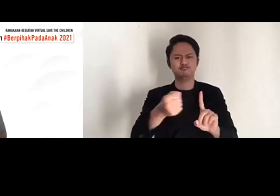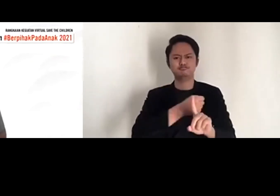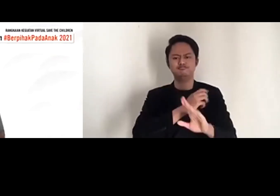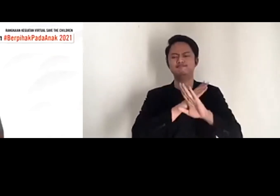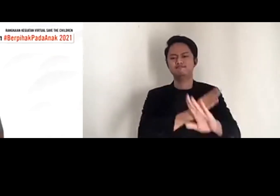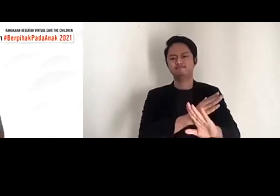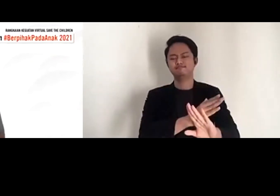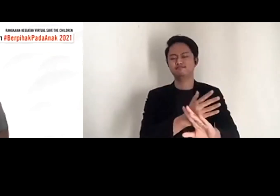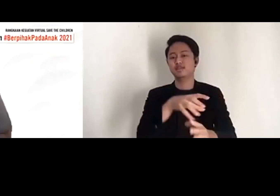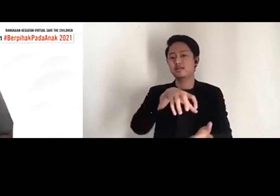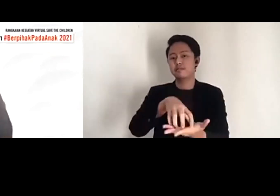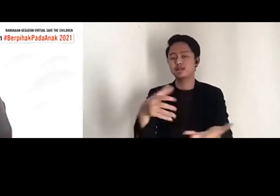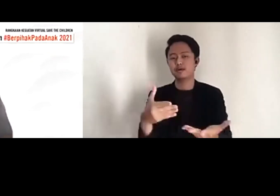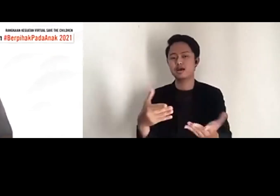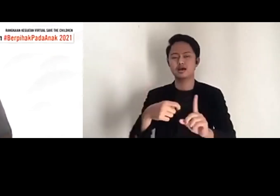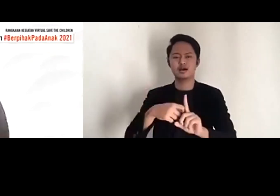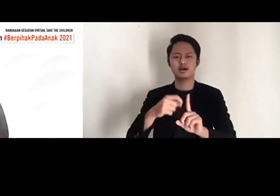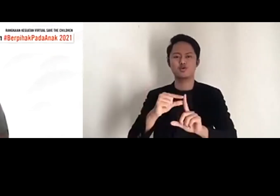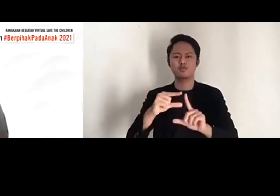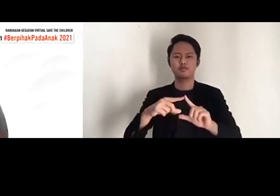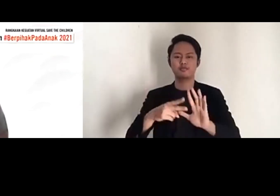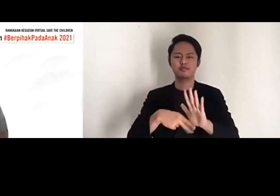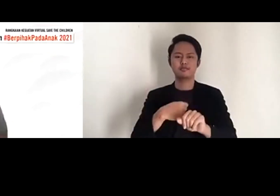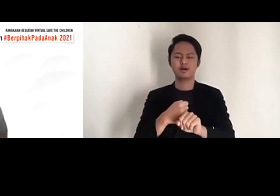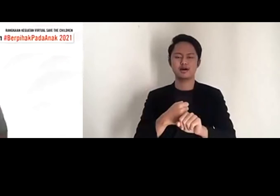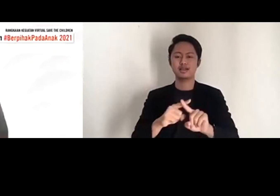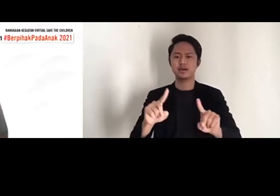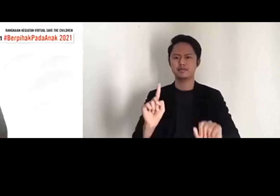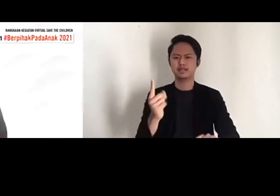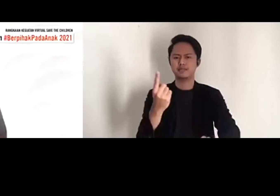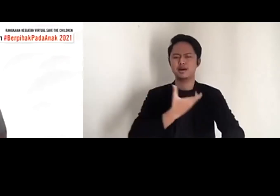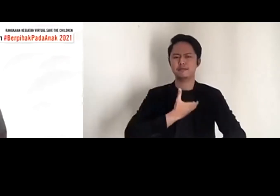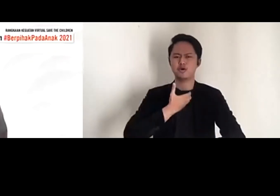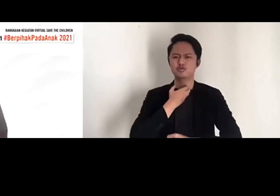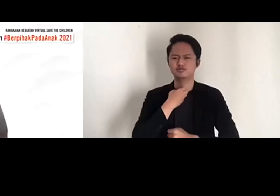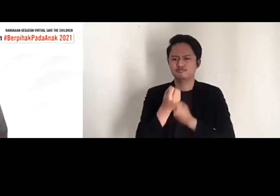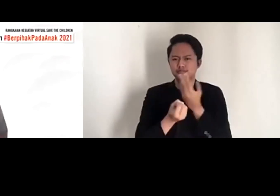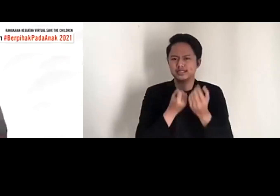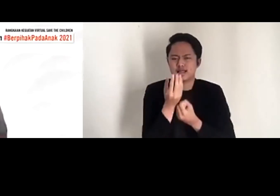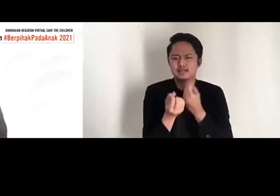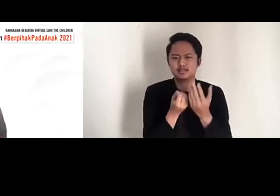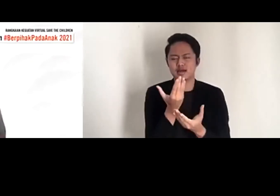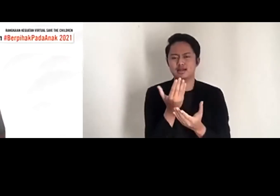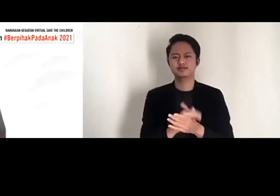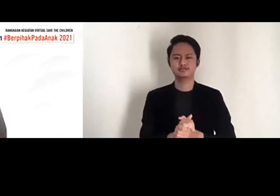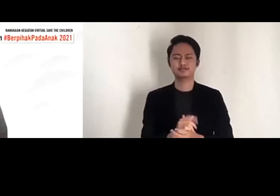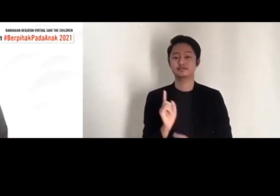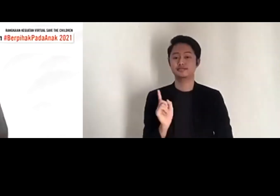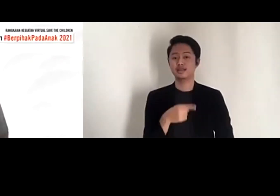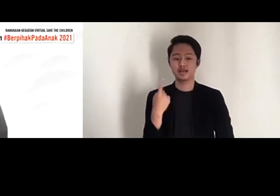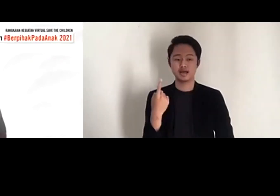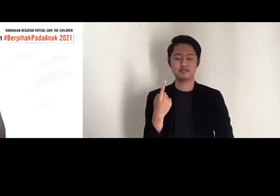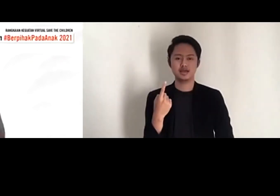di Kabupaten Kupang. Mungkin pada hal yang pertama perlu kami sampaikan bahwa kami bersama-sama